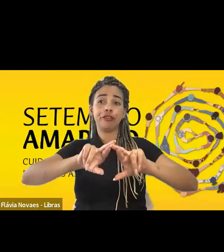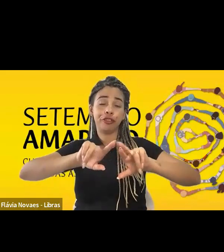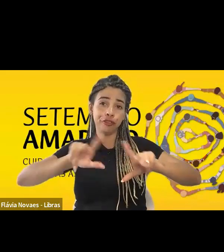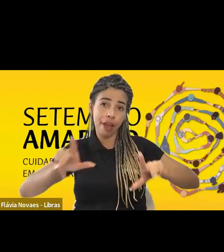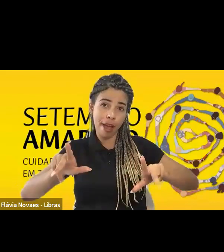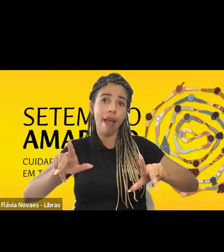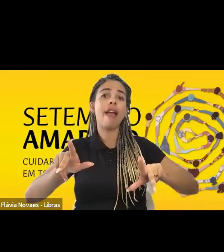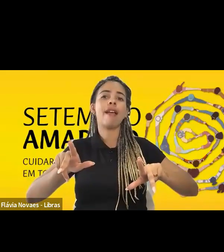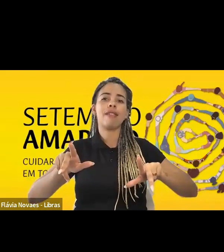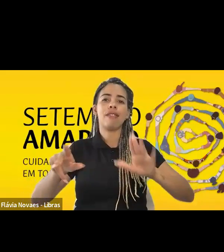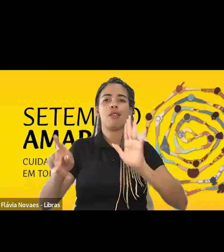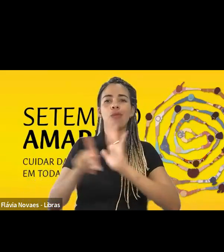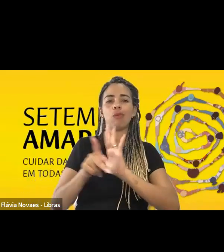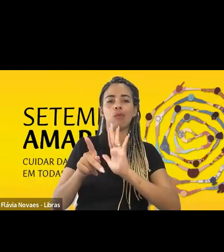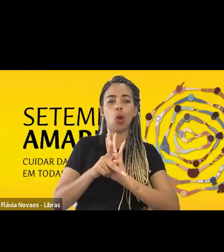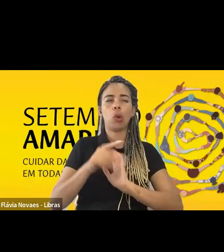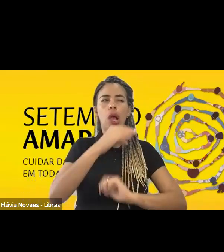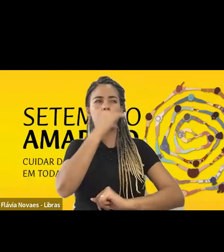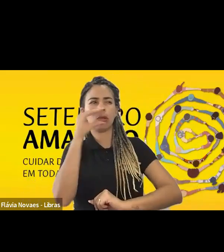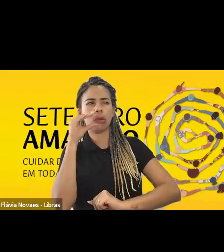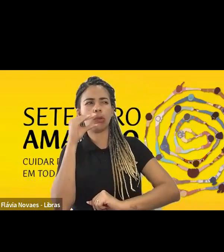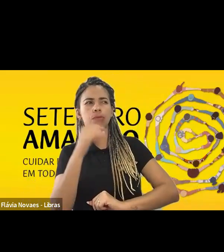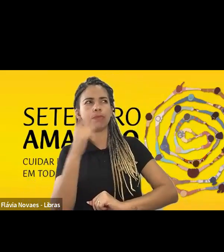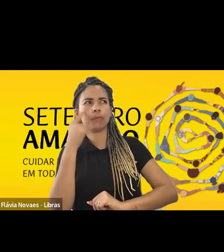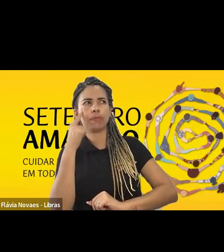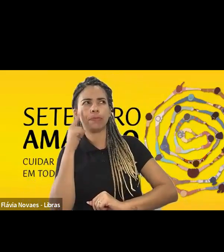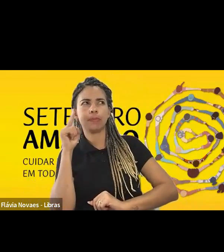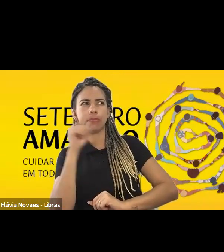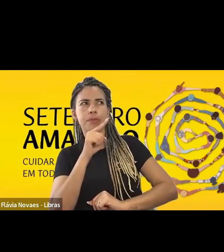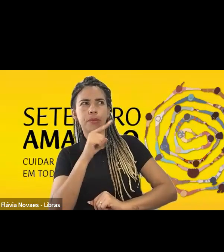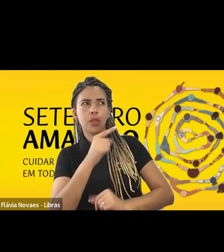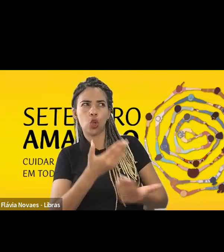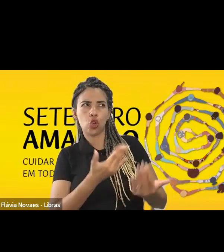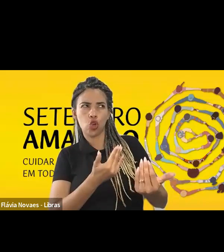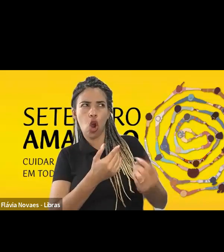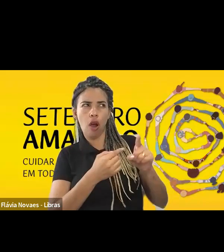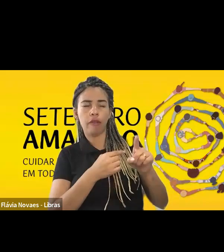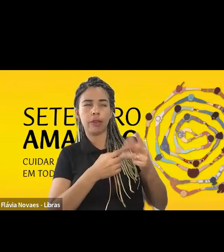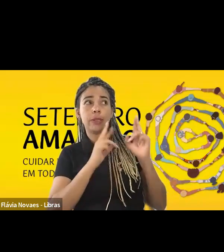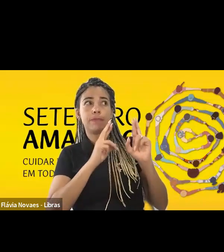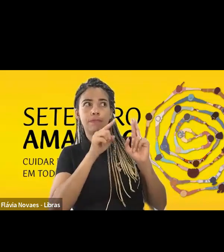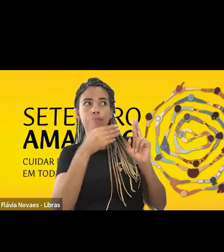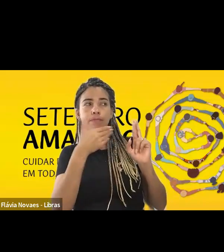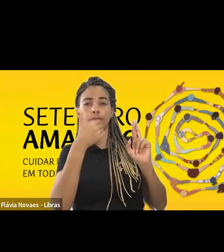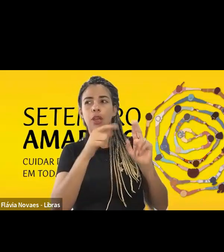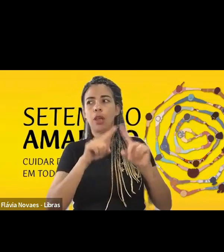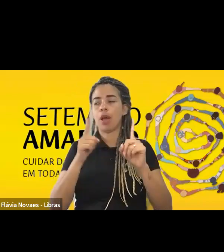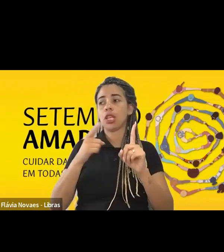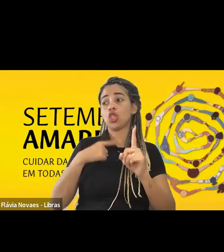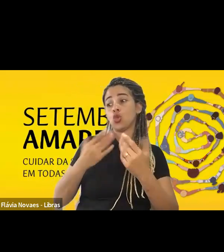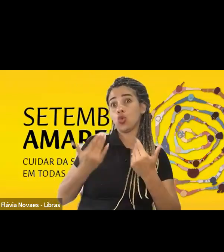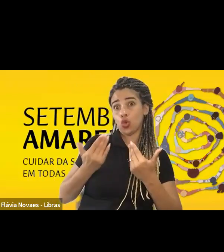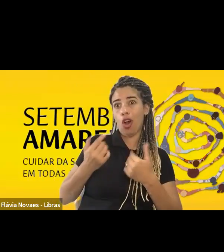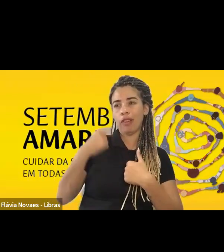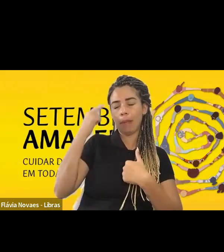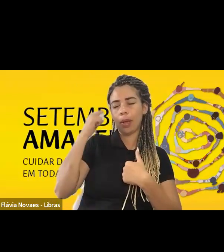adultos em relação aos adolescentes, quanto dos adolescentes em relação a eles mesmos. Veja, o adolescente ele